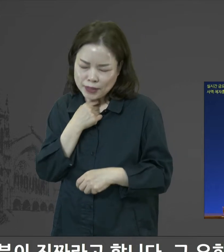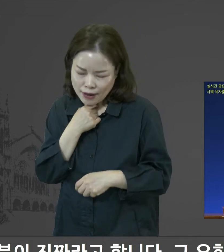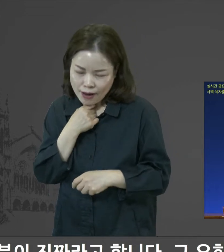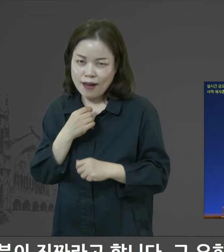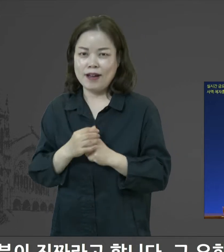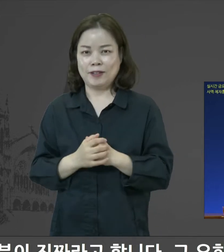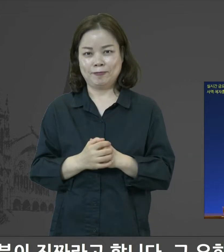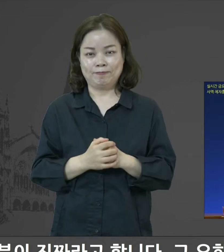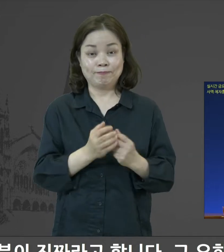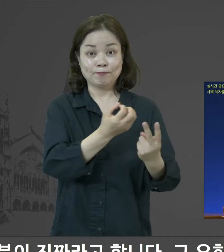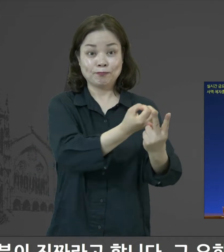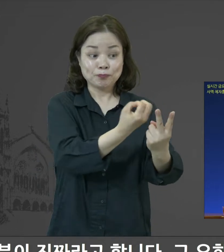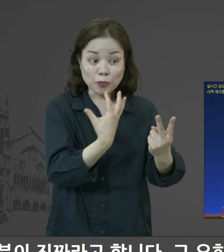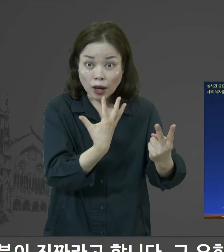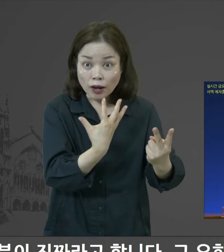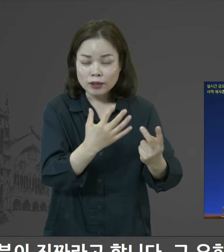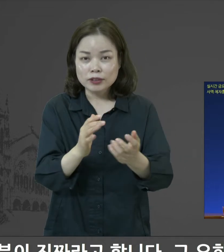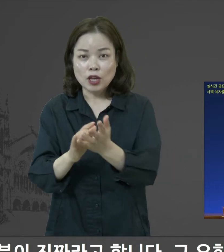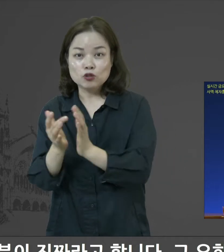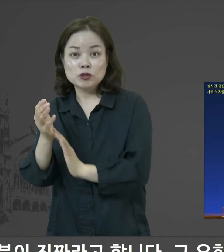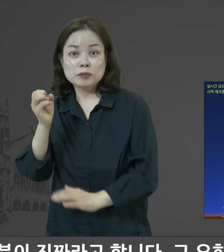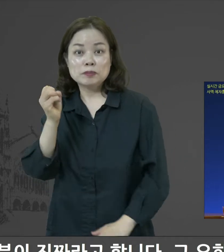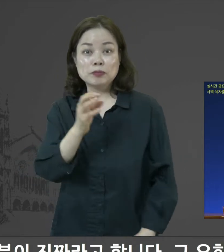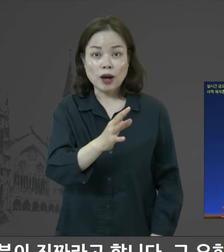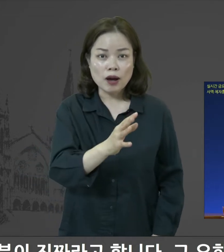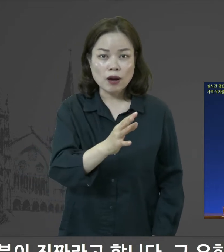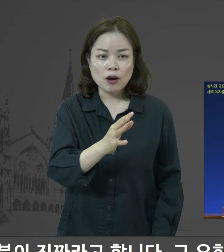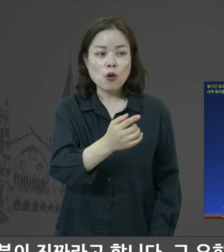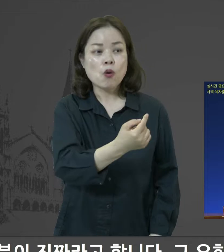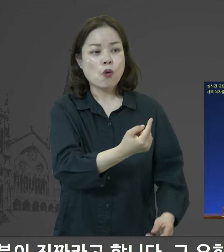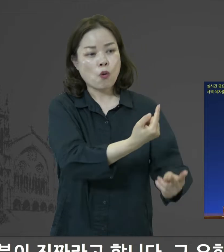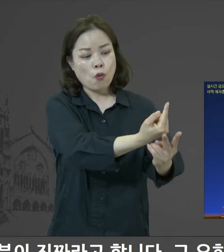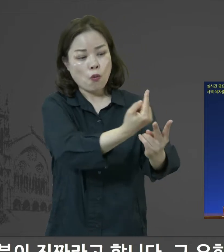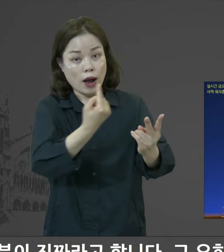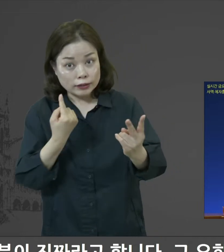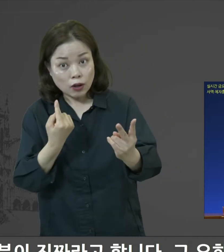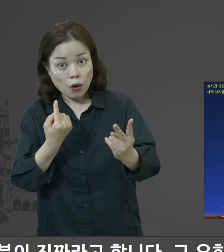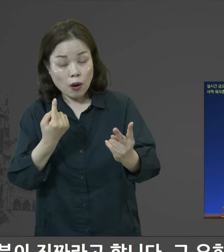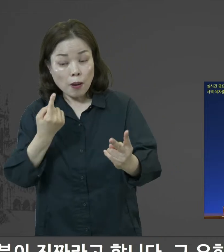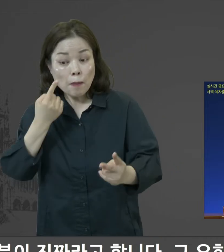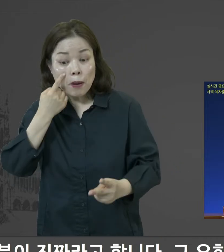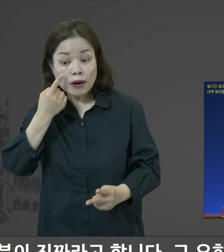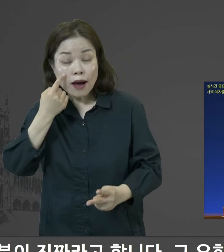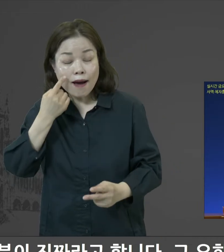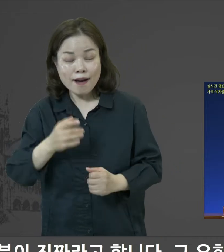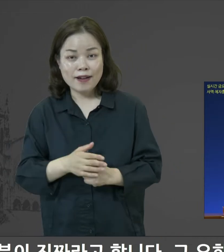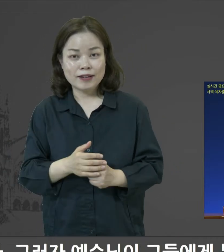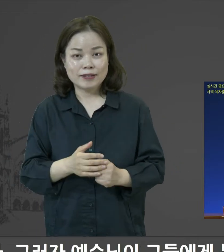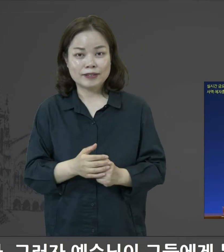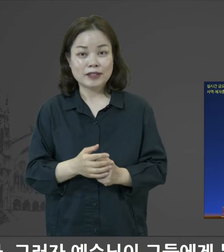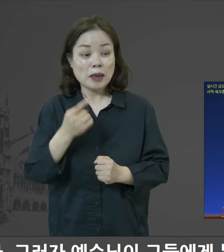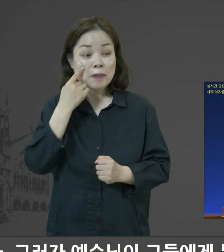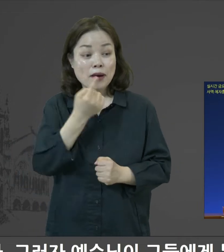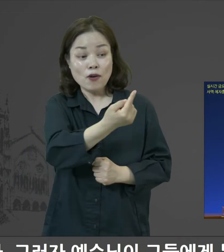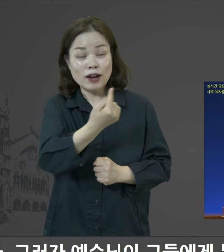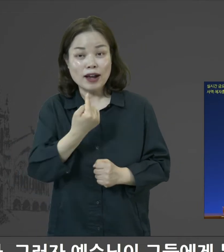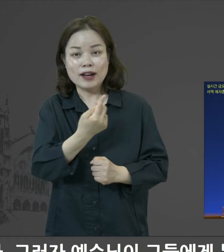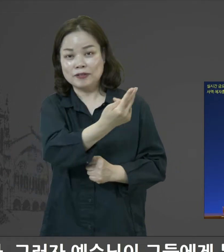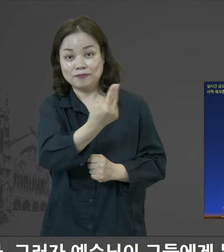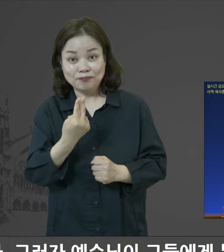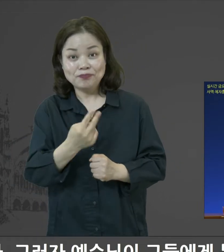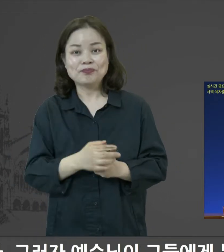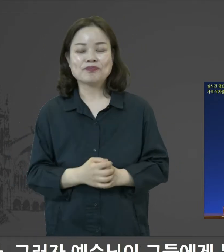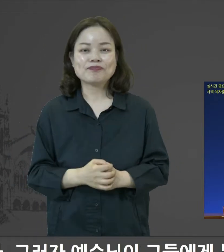해주십시오 그럽니다. 근데 예수님이 하신 말씀이 와서 보라, 와 보라 이렇게 말씀하시죠. 그러니까